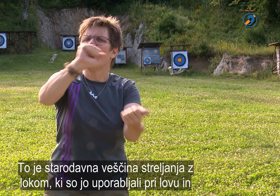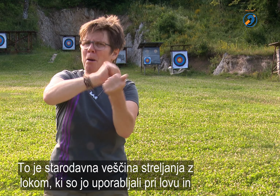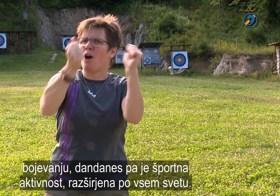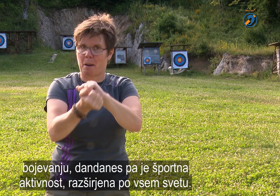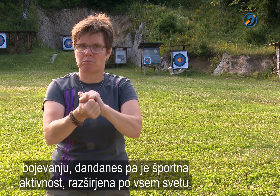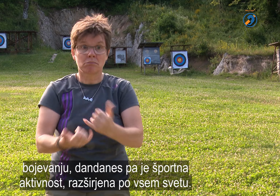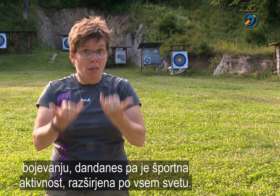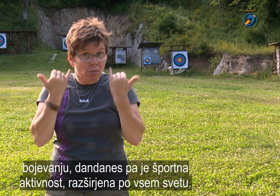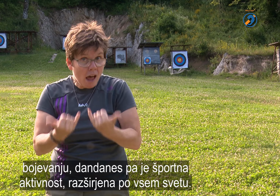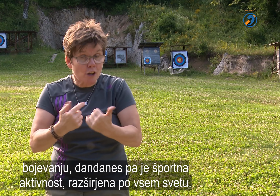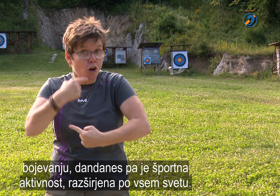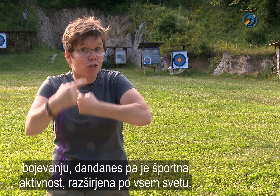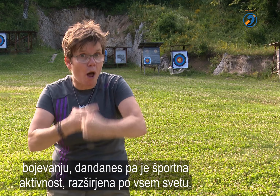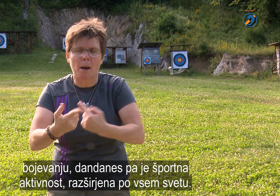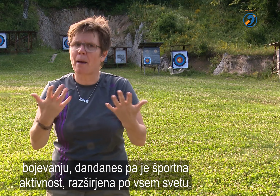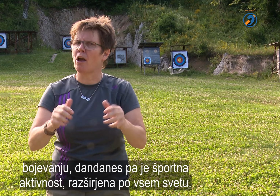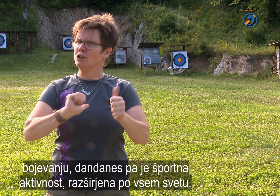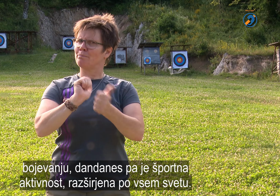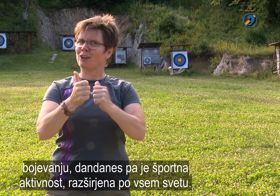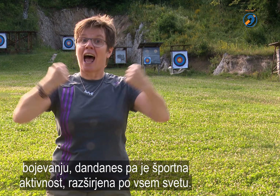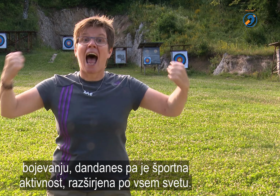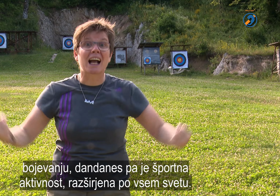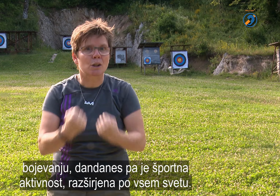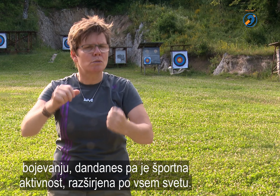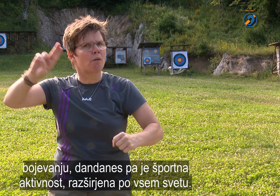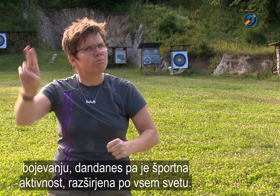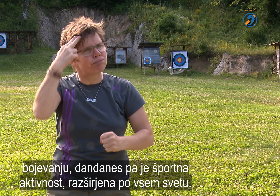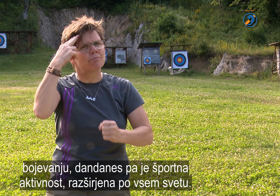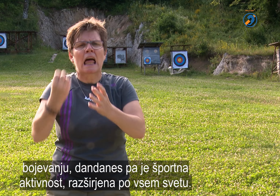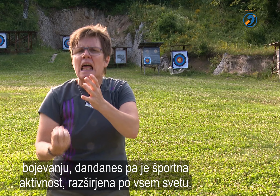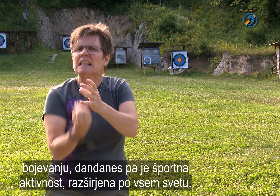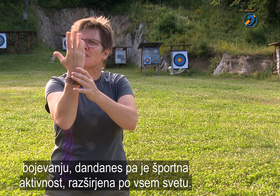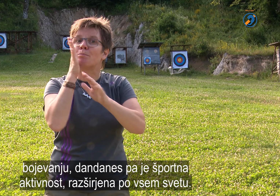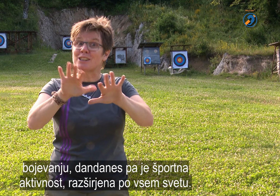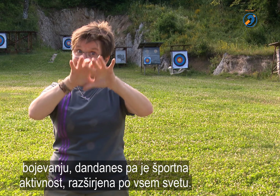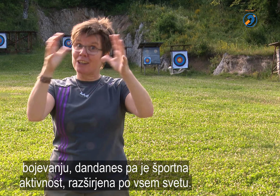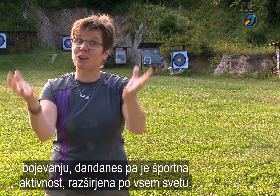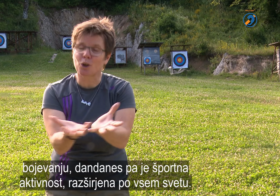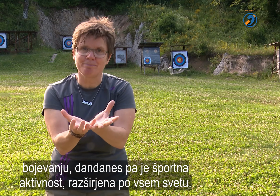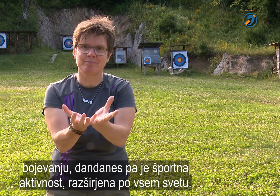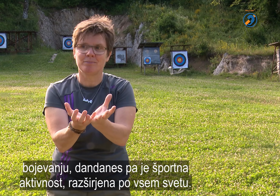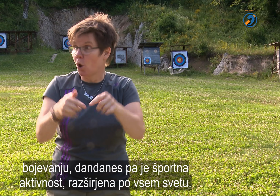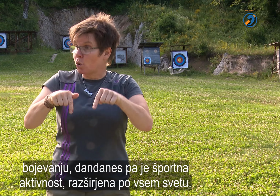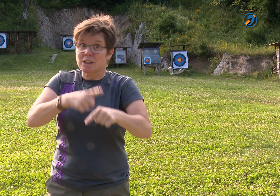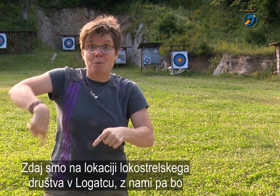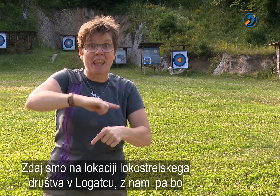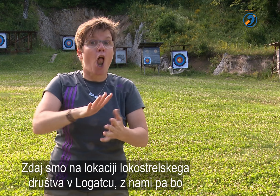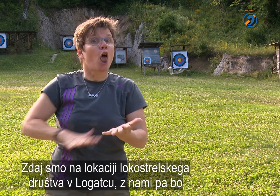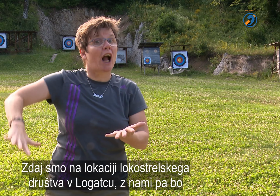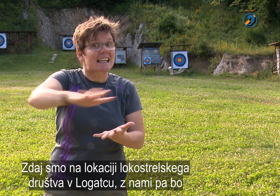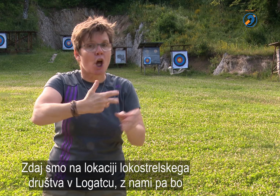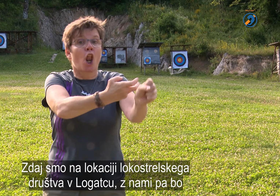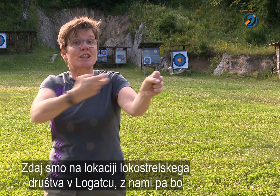لابد تاربع لا دفتي بابا باي بارتا أكتب يا ربط ما توك توس